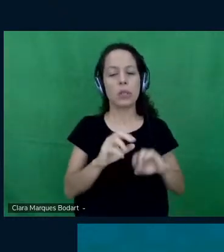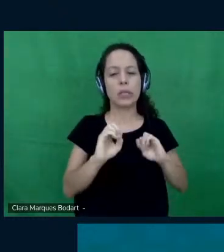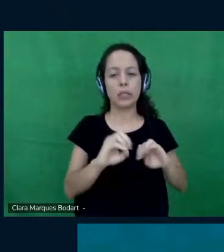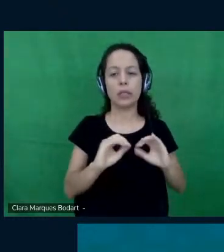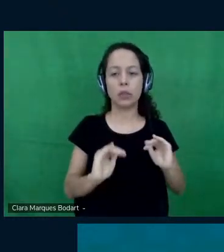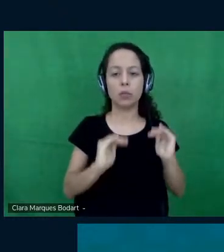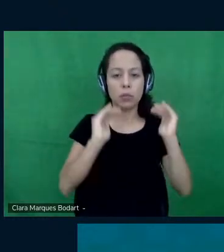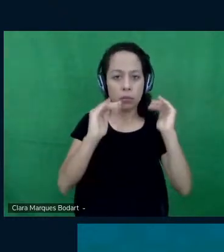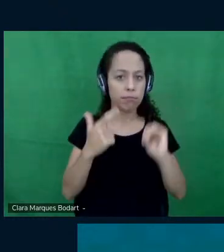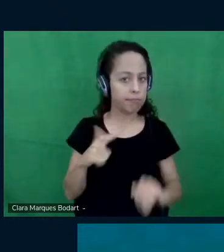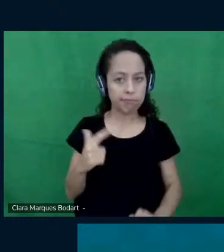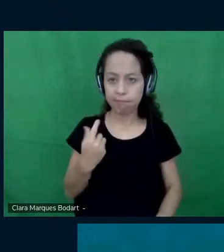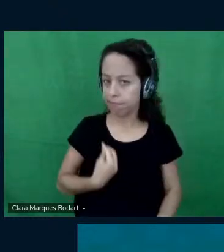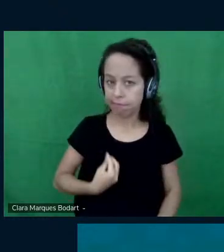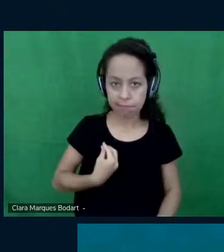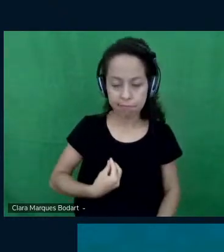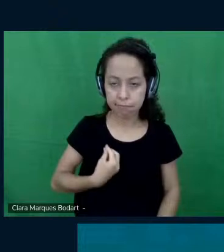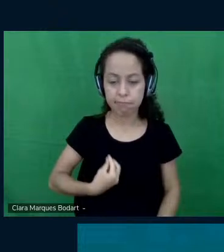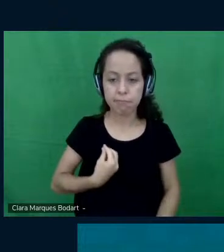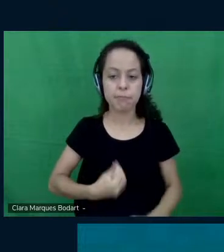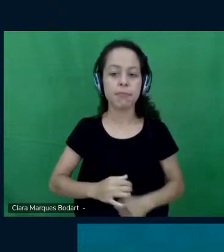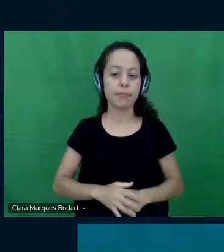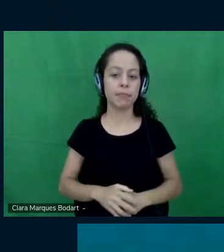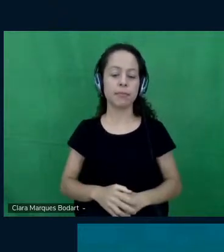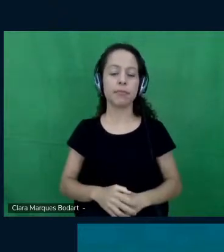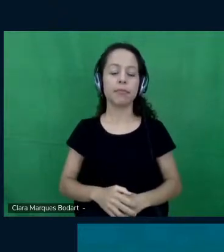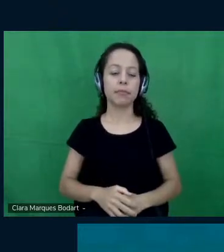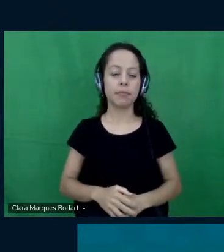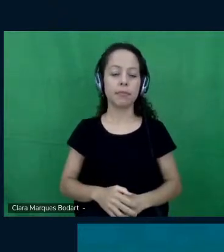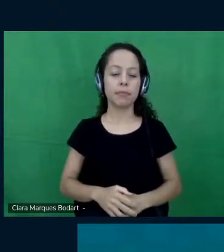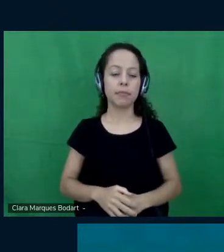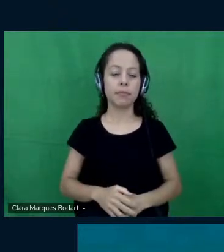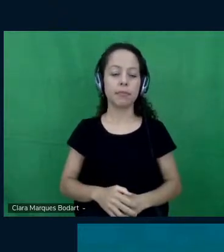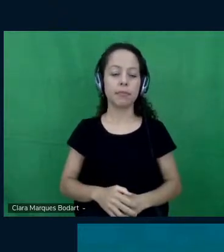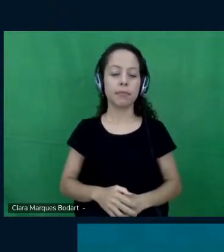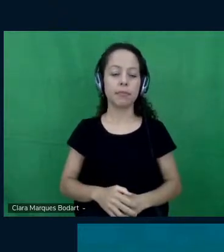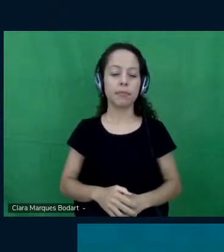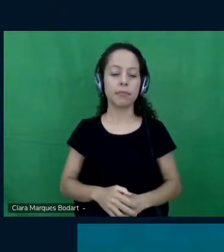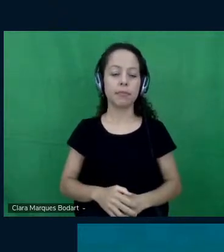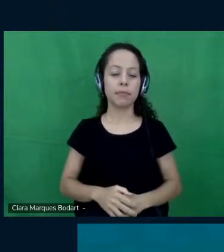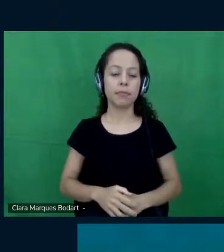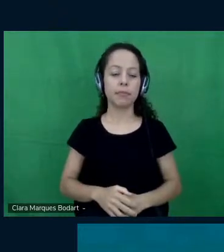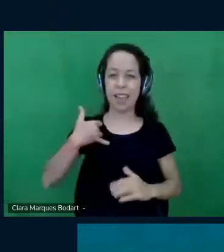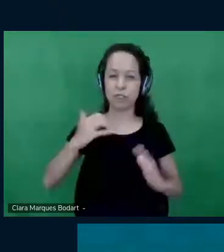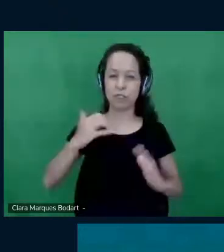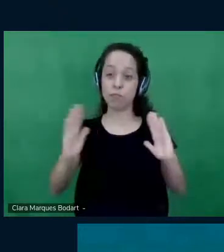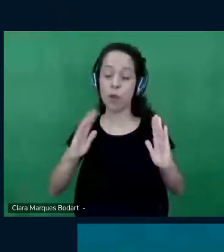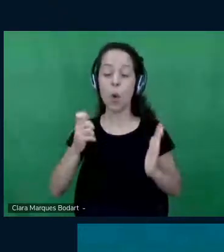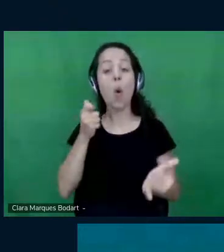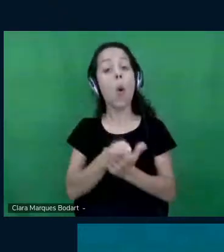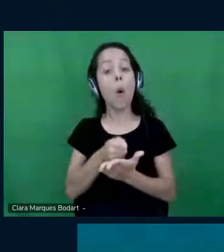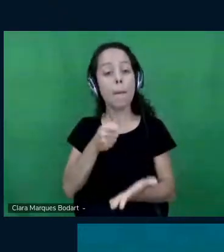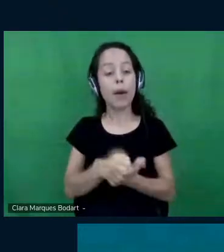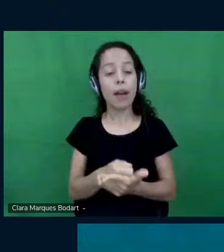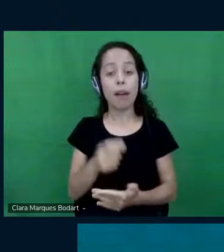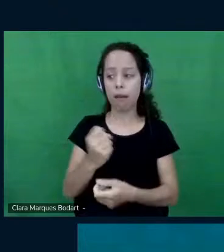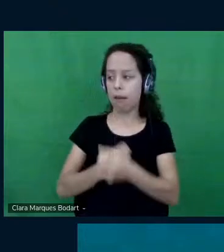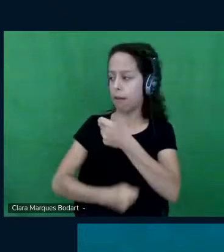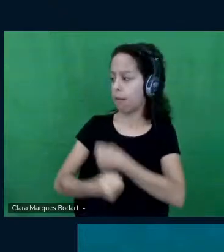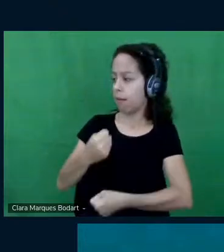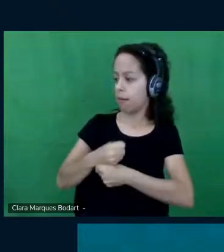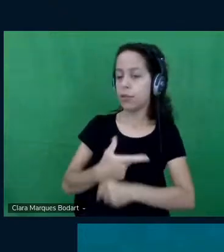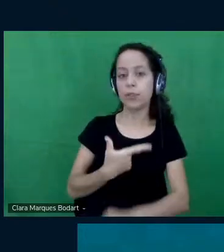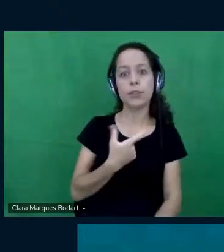superior. E foi tornado obrigatória essa faixa etária em 2009. Então, temos aí,